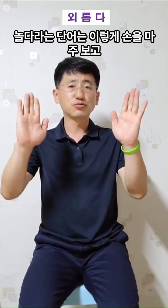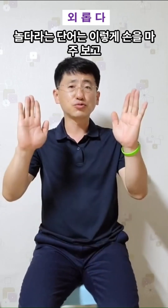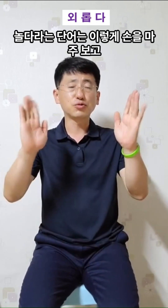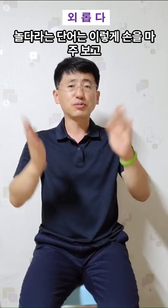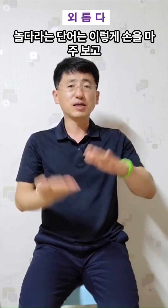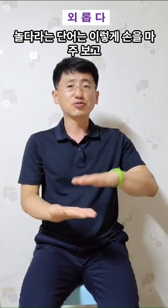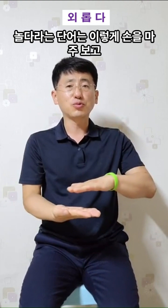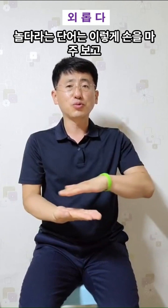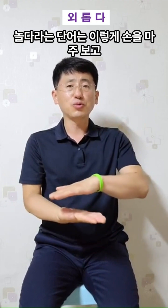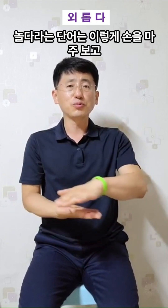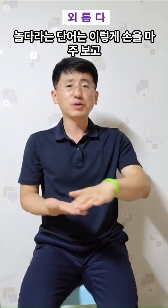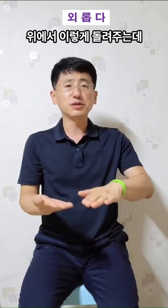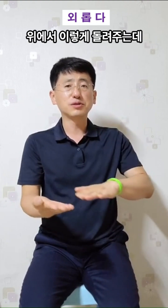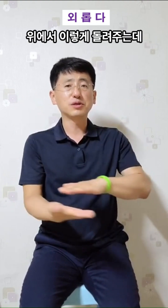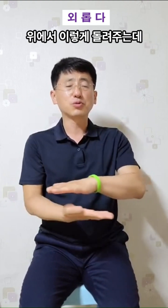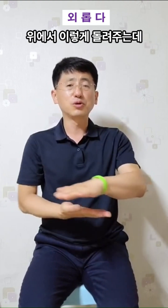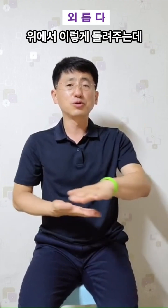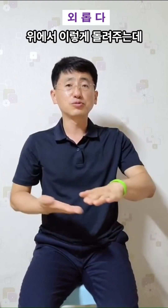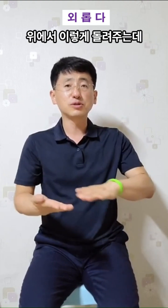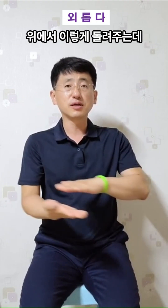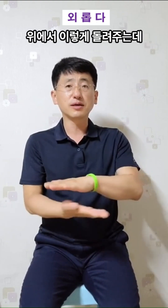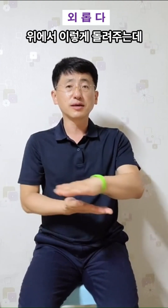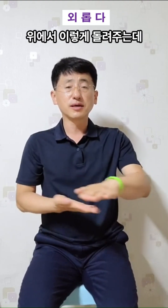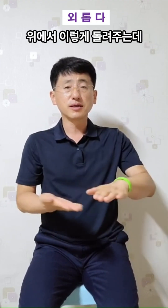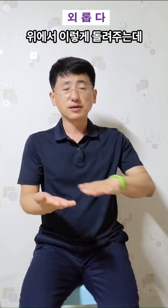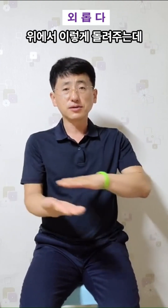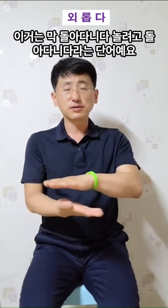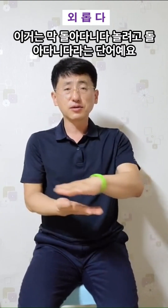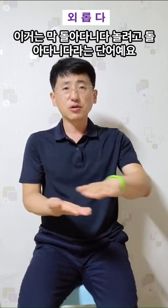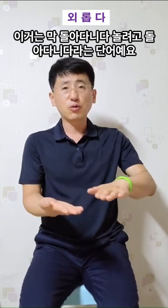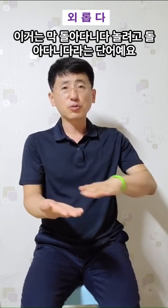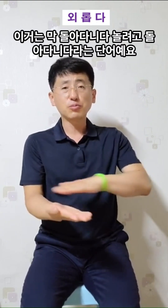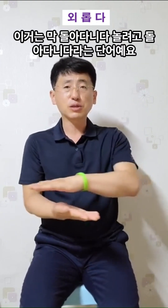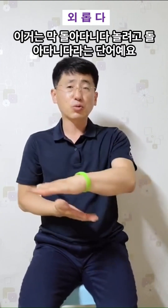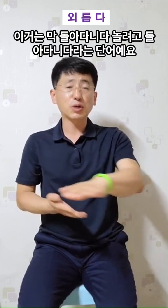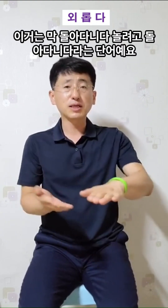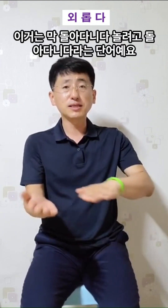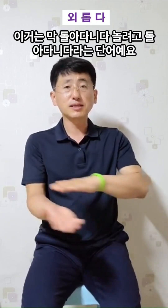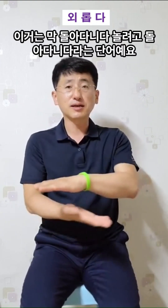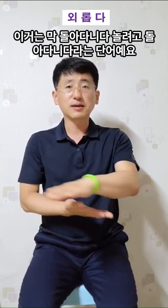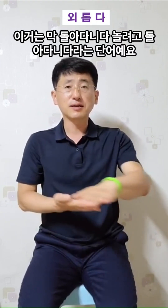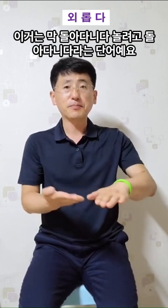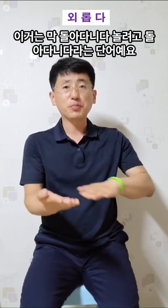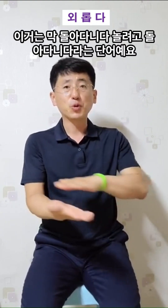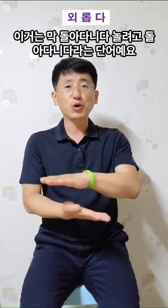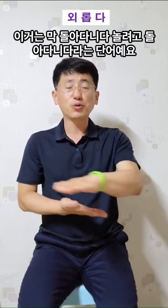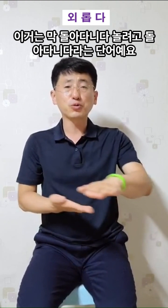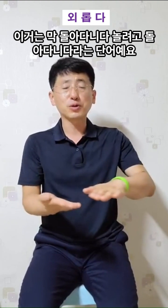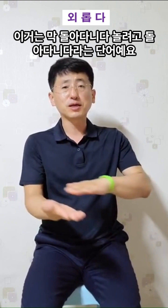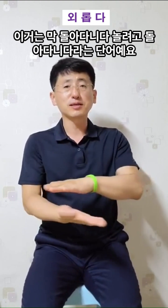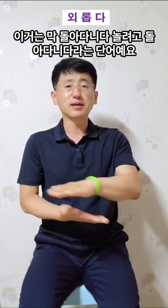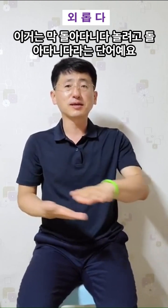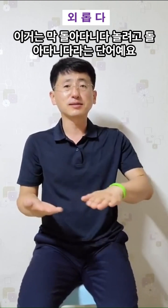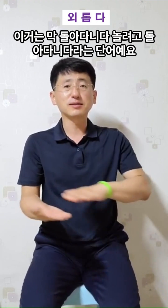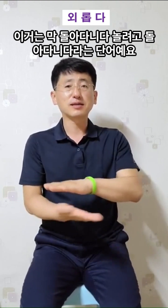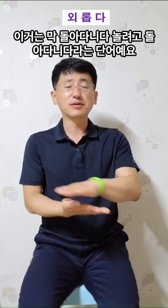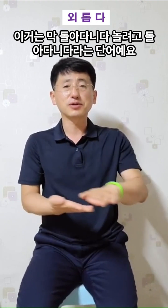두 손을 마주보고 위에서 이렇게 돌려주는데, 이거는 막 돌아다니다, 놀려고 돌아다니다 라는